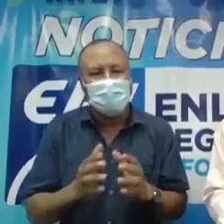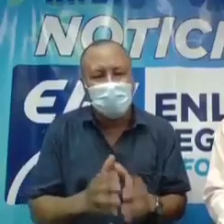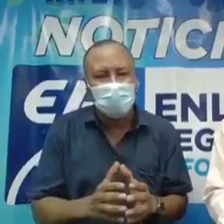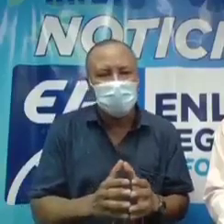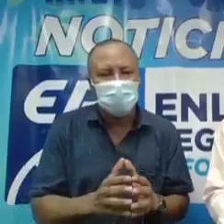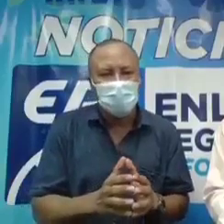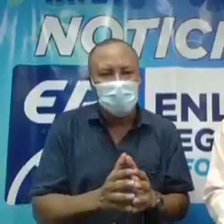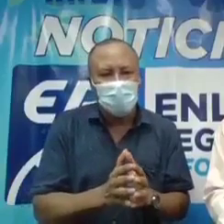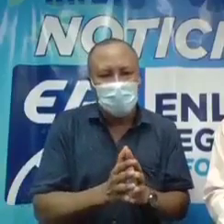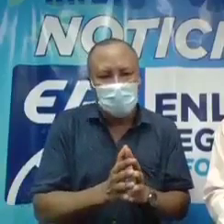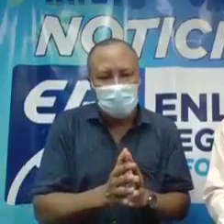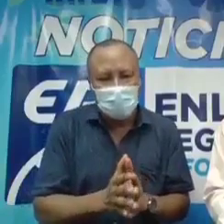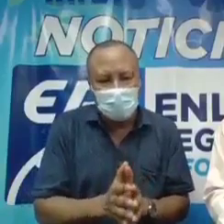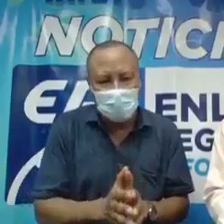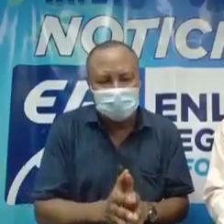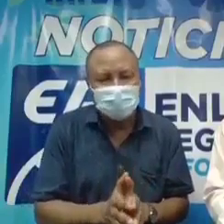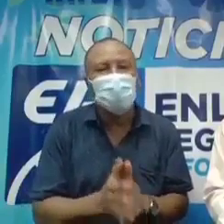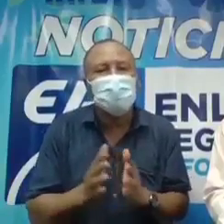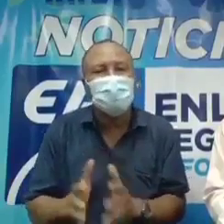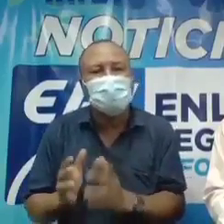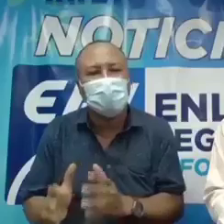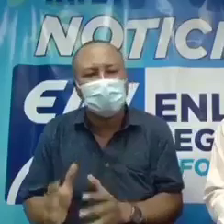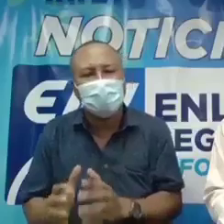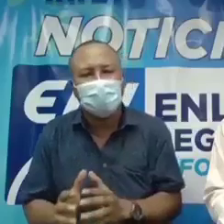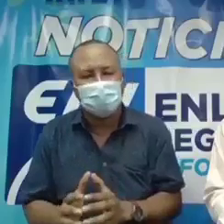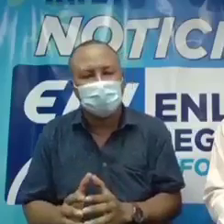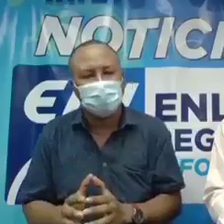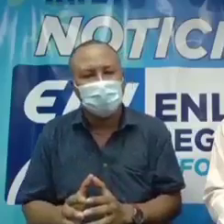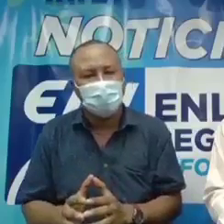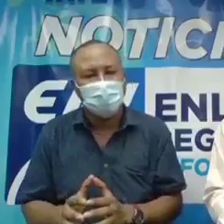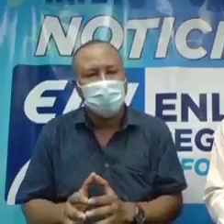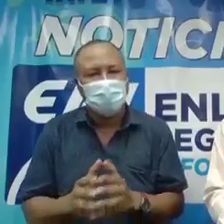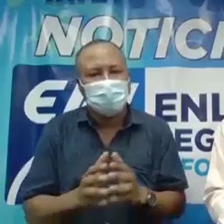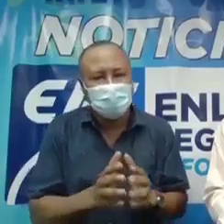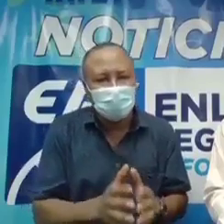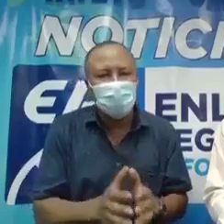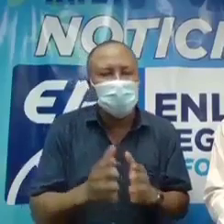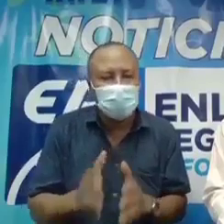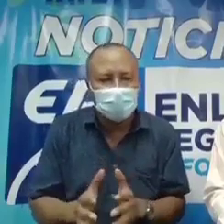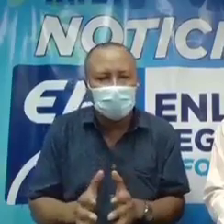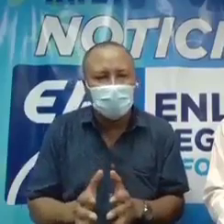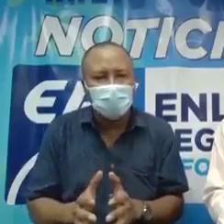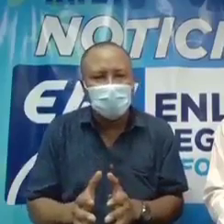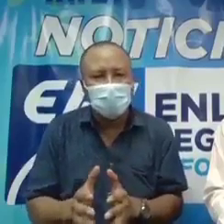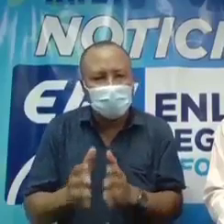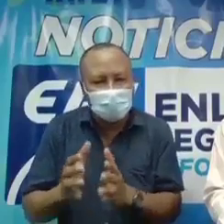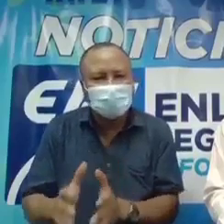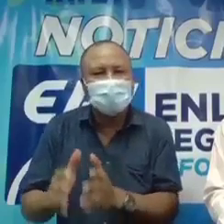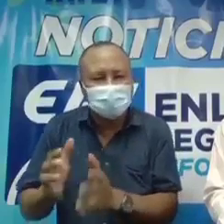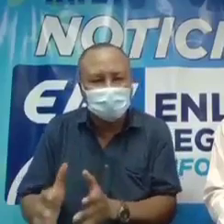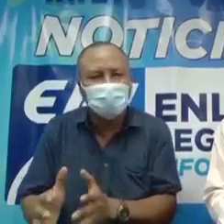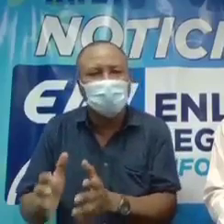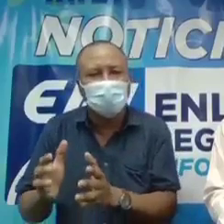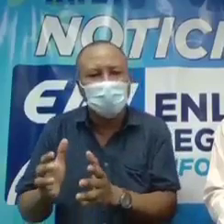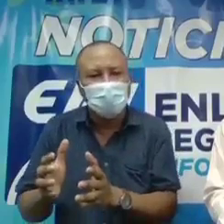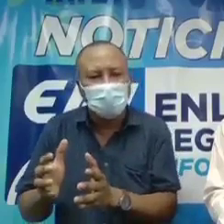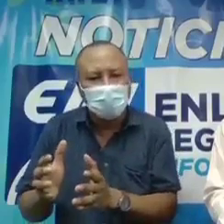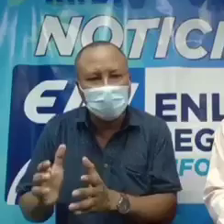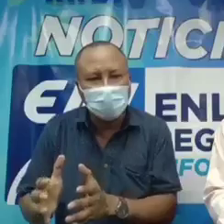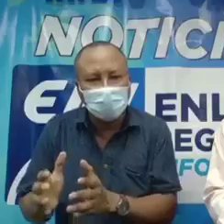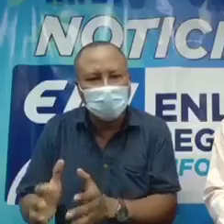con claridad que la segunda autoridad será nombrada en esta